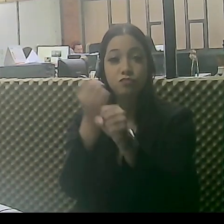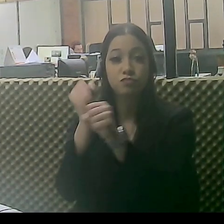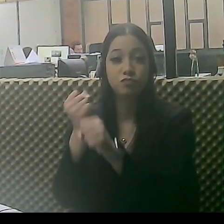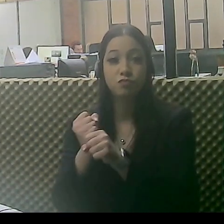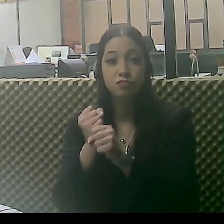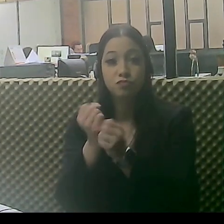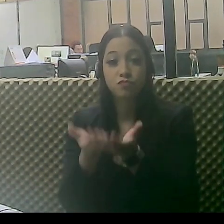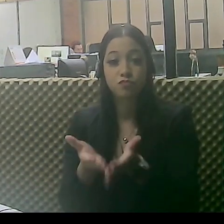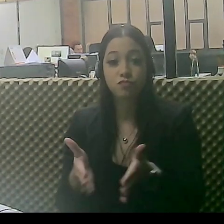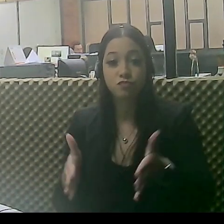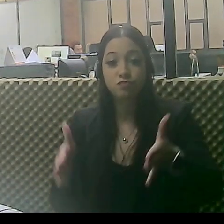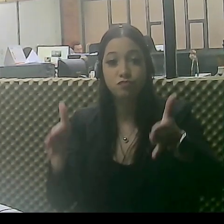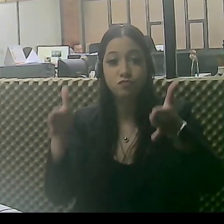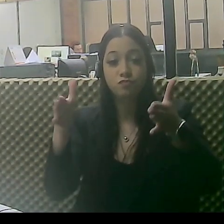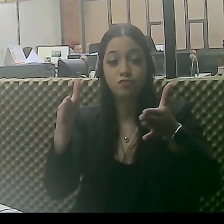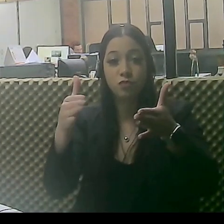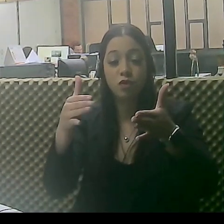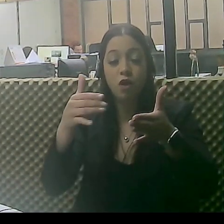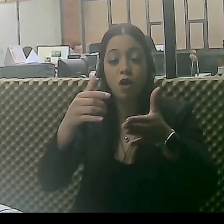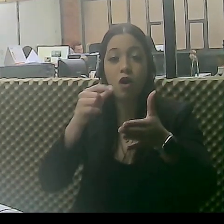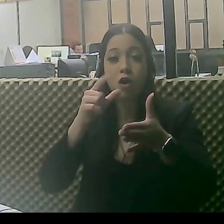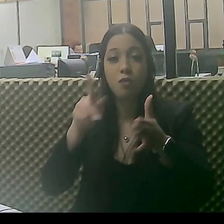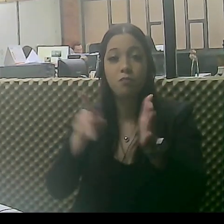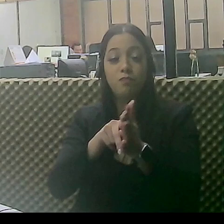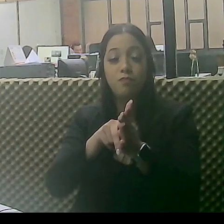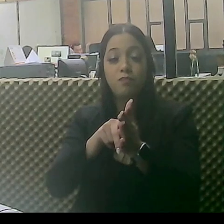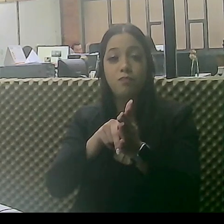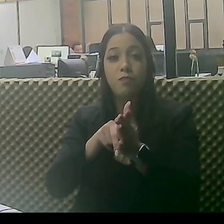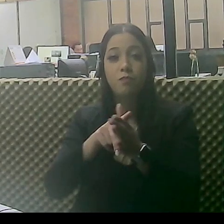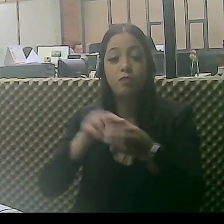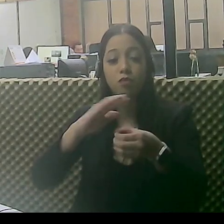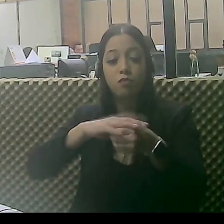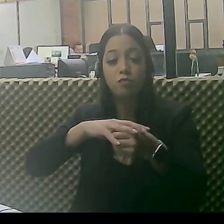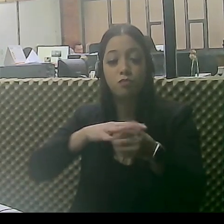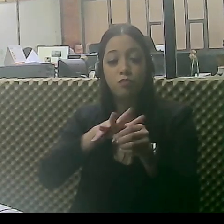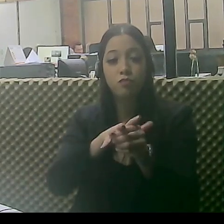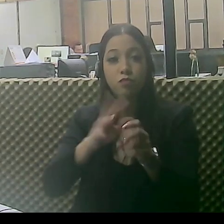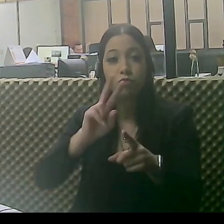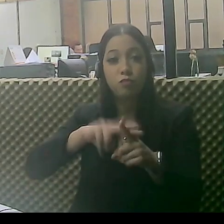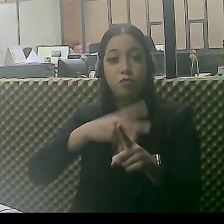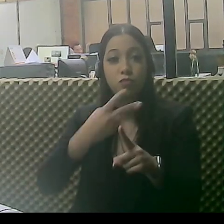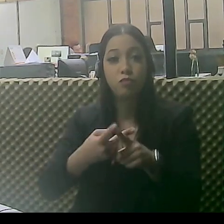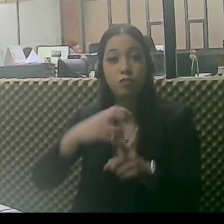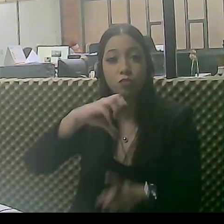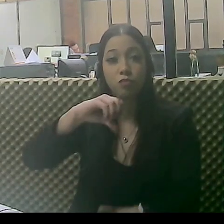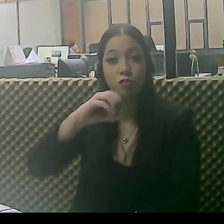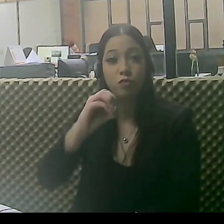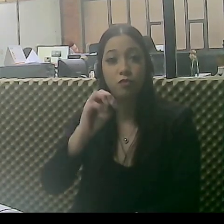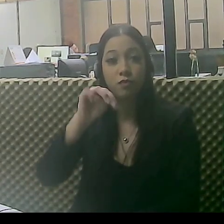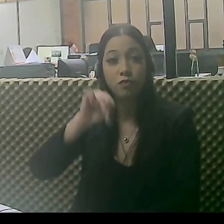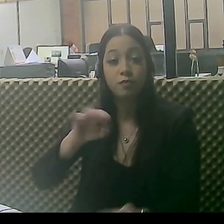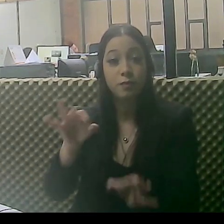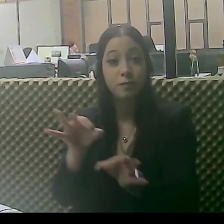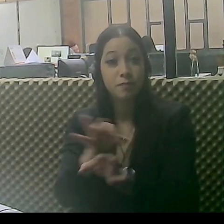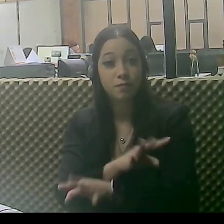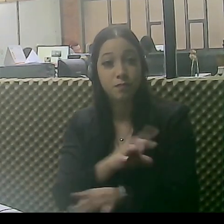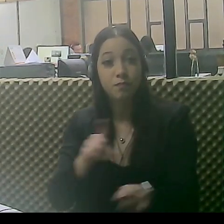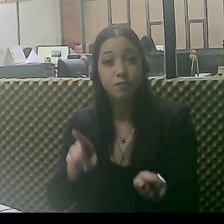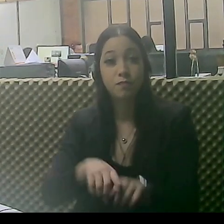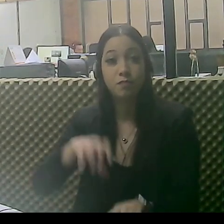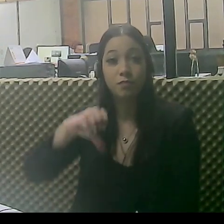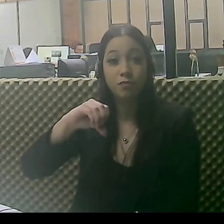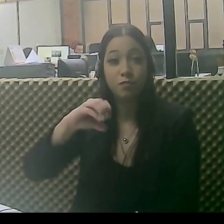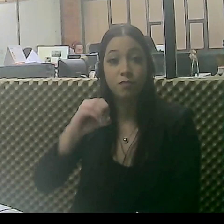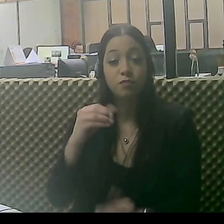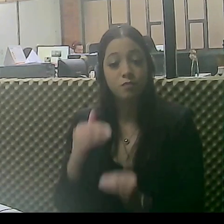formas, armação e concretagem do bueiro duplo, que tem, neste momento, 90 metros finalizados e outros 90